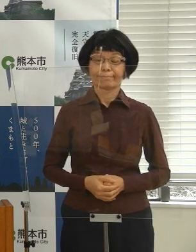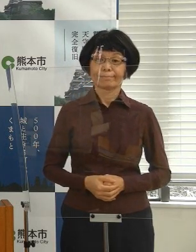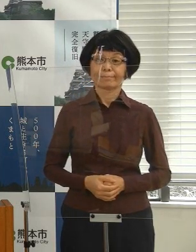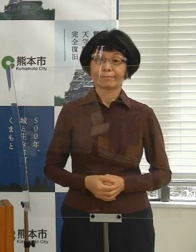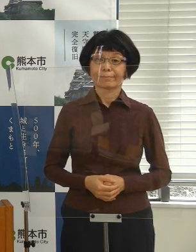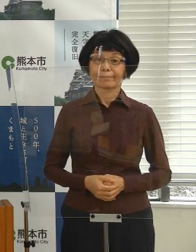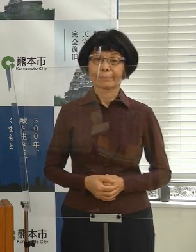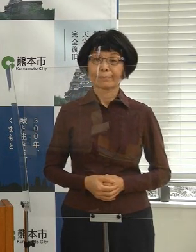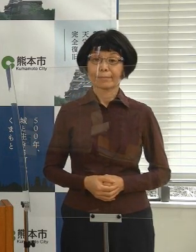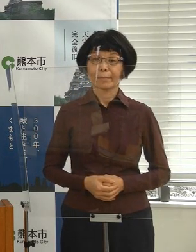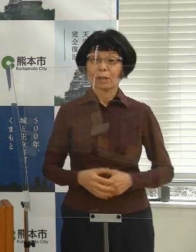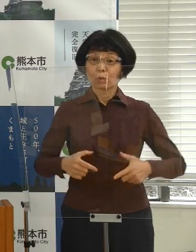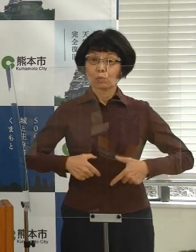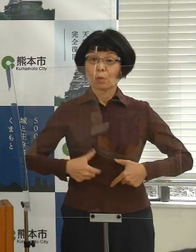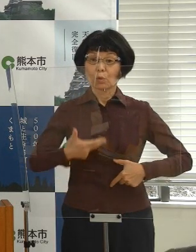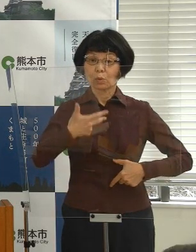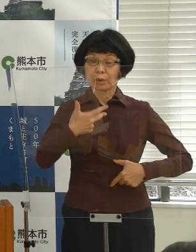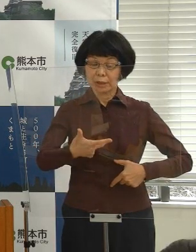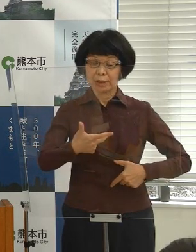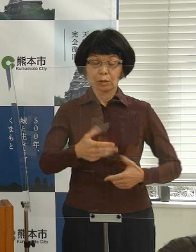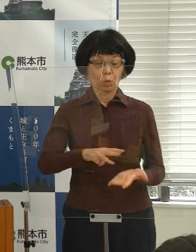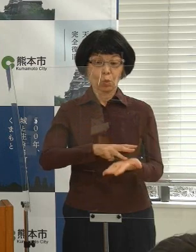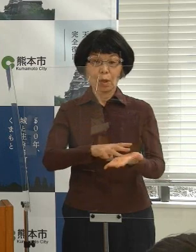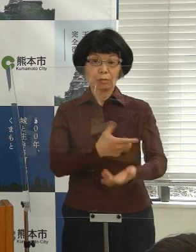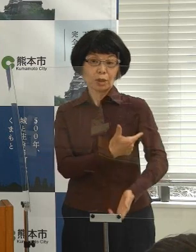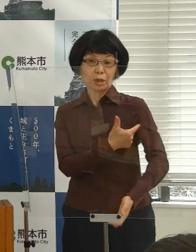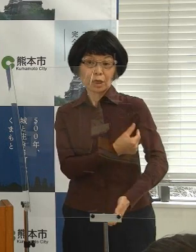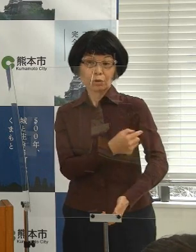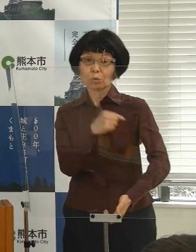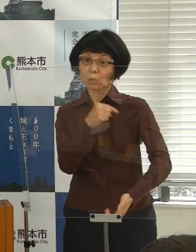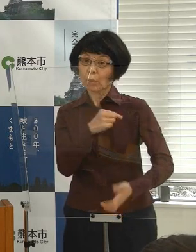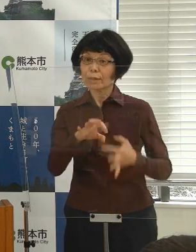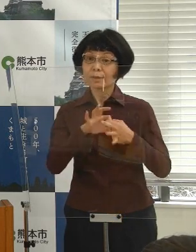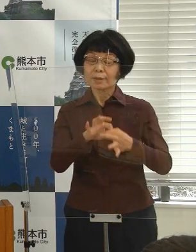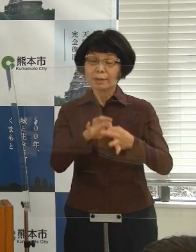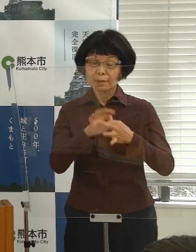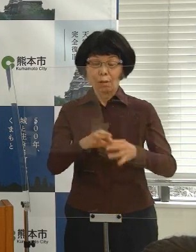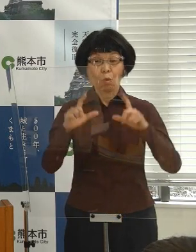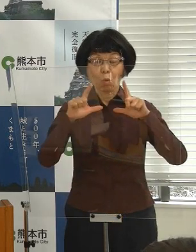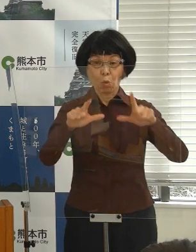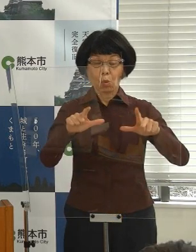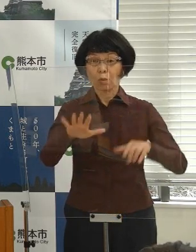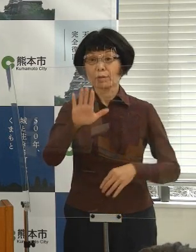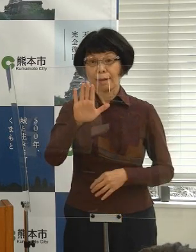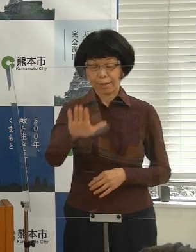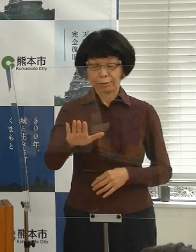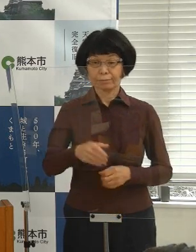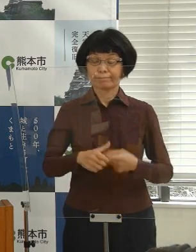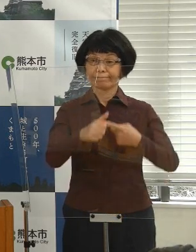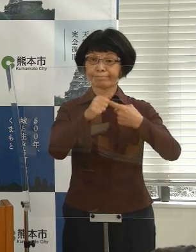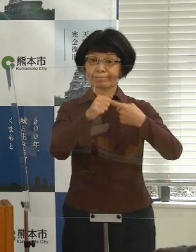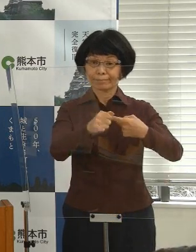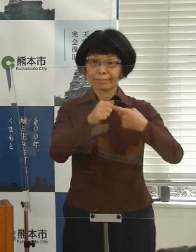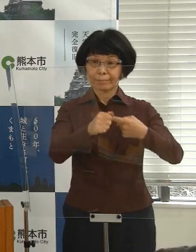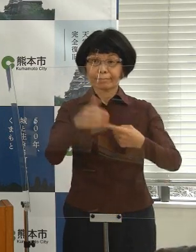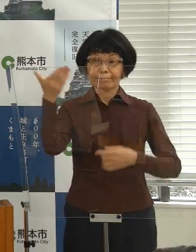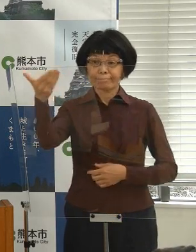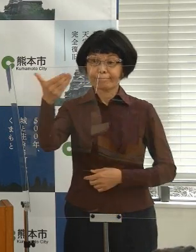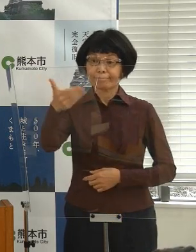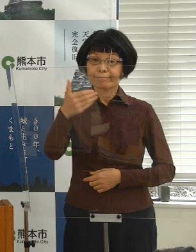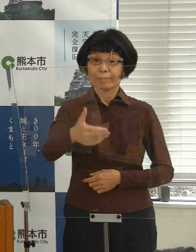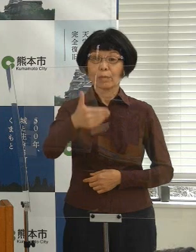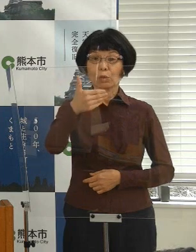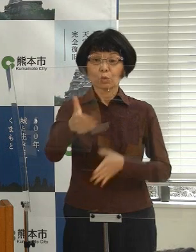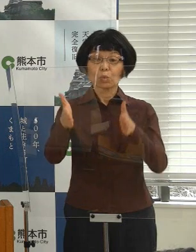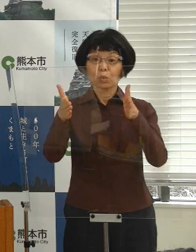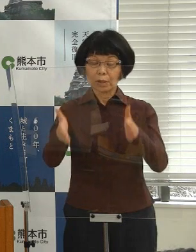続きまして本市のワクチン接種について2点ご報告をいたします。1点目は第9期のワクチン接種